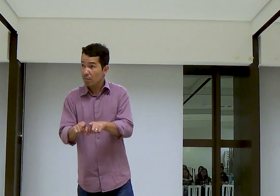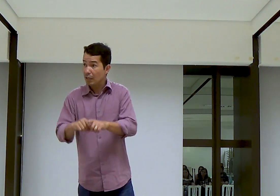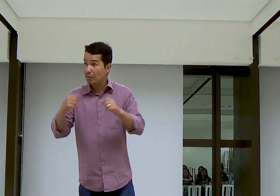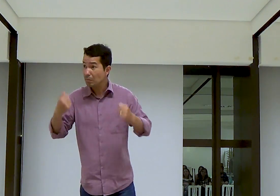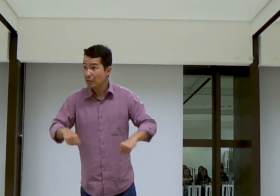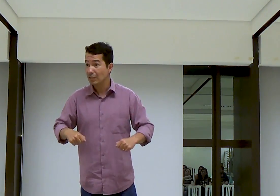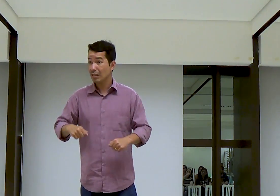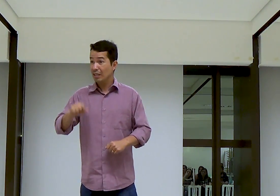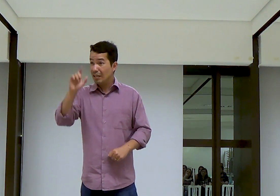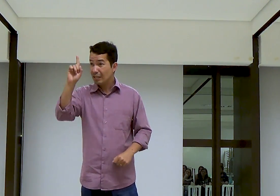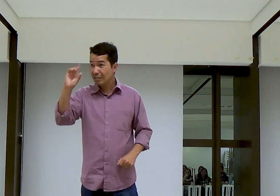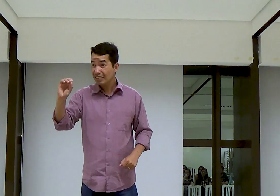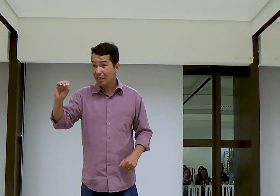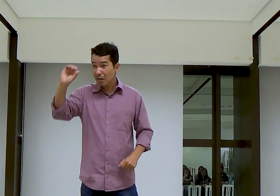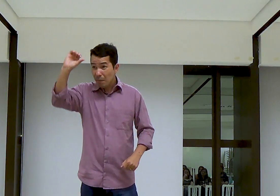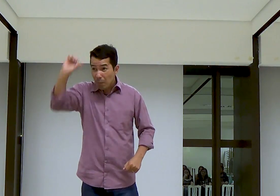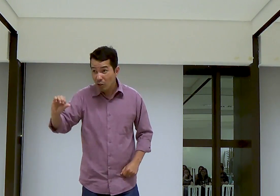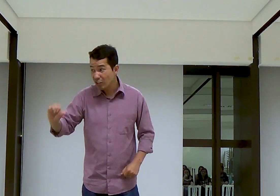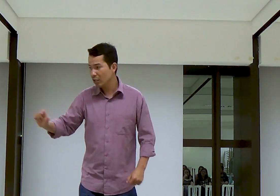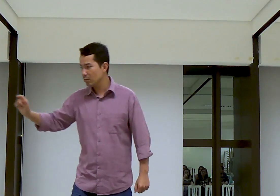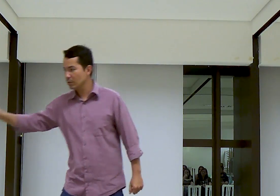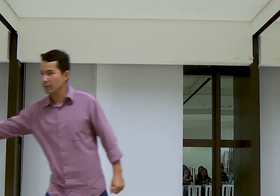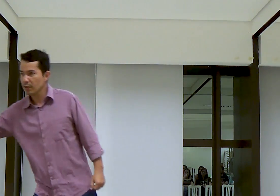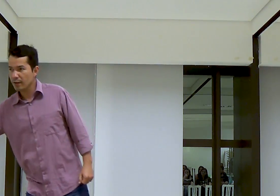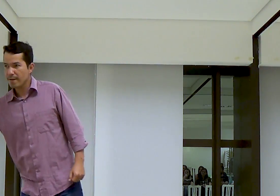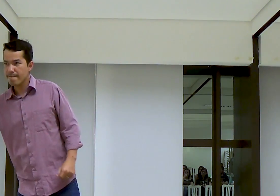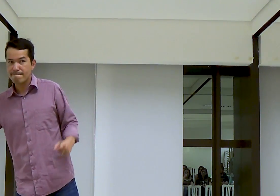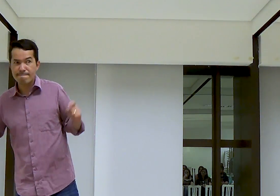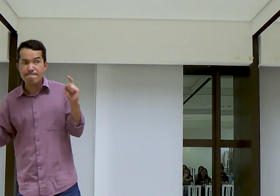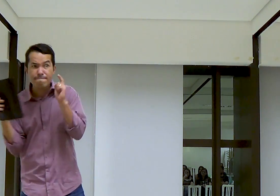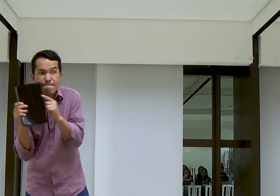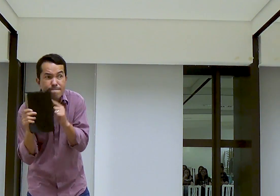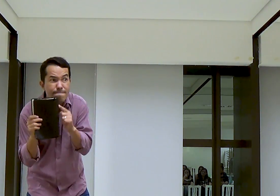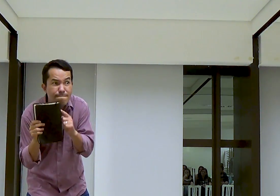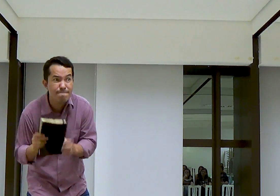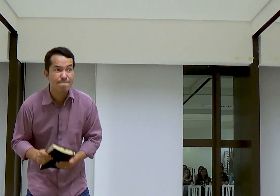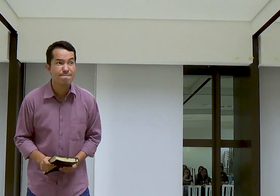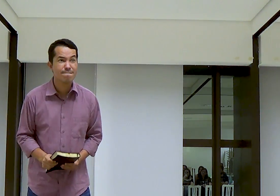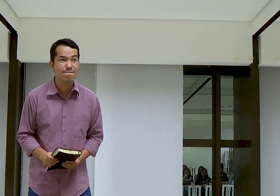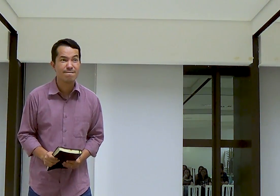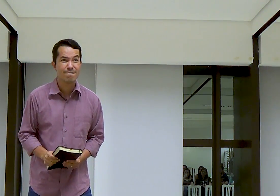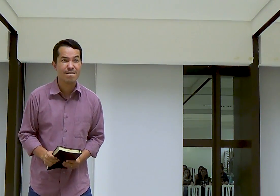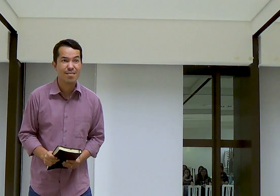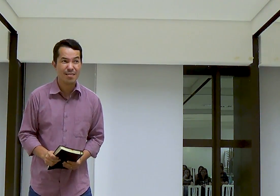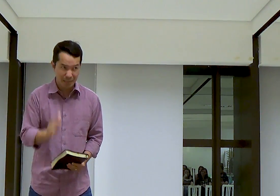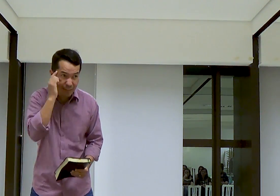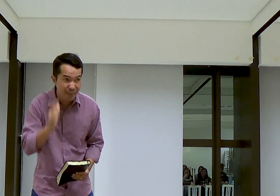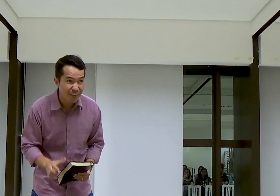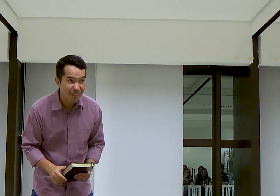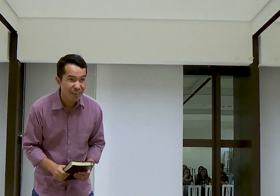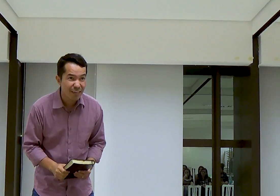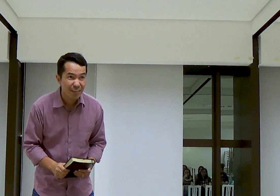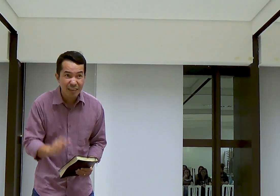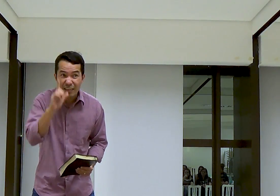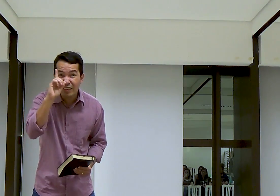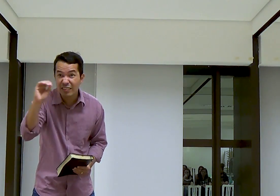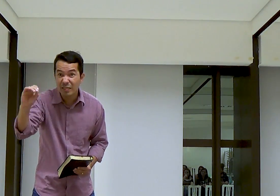que está na palavra de Deus que está naquele filme. Mas nós temos que anunciar 100% do que